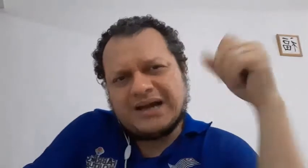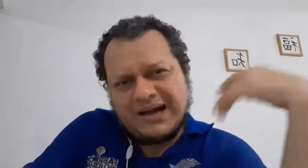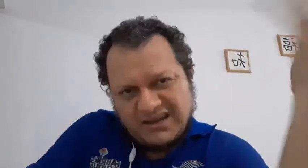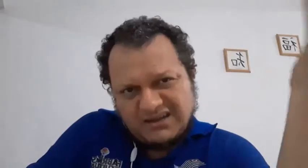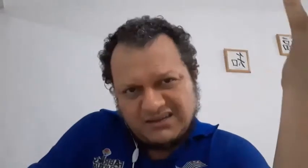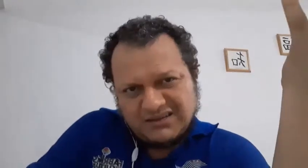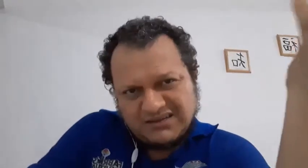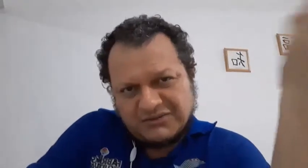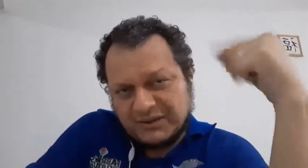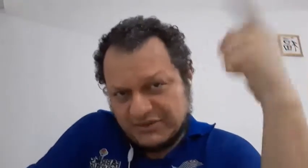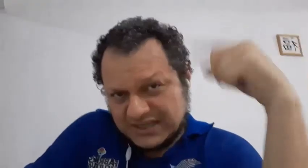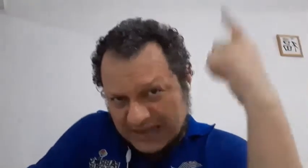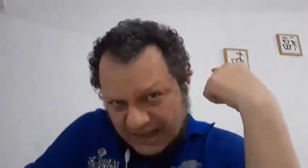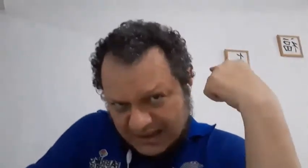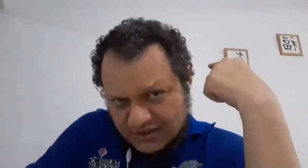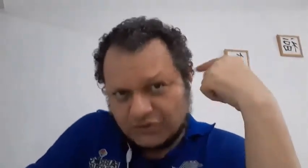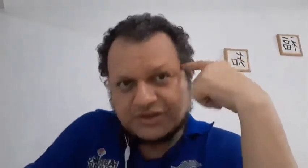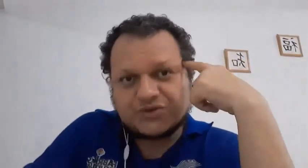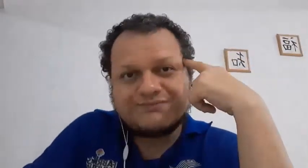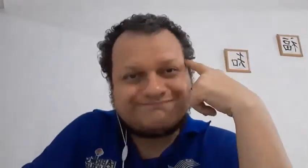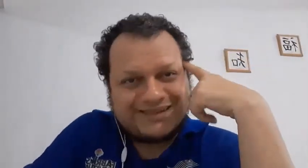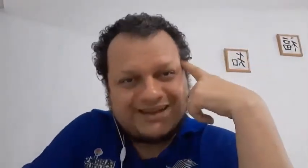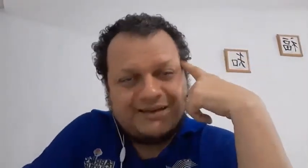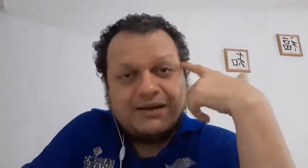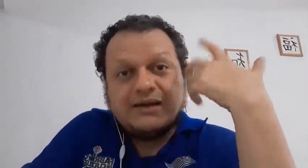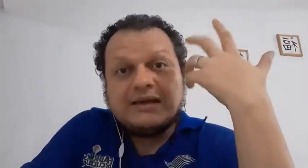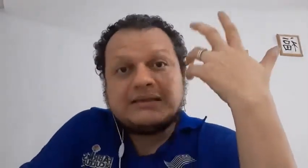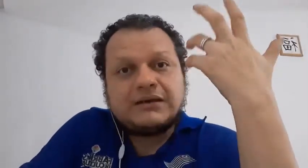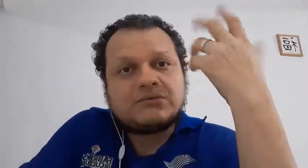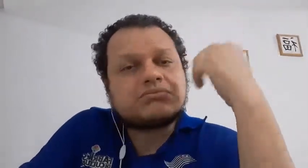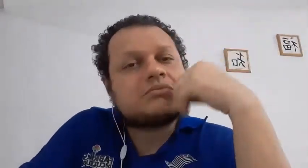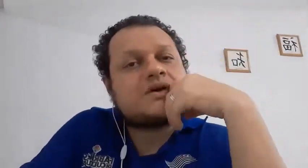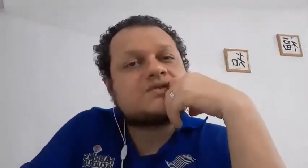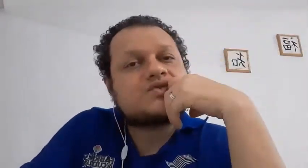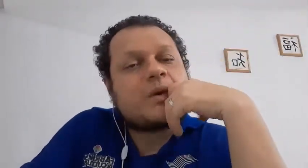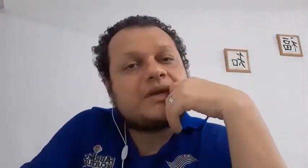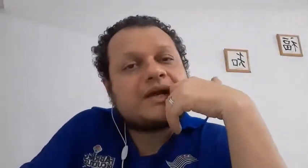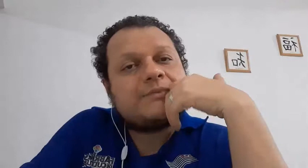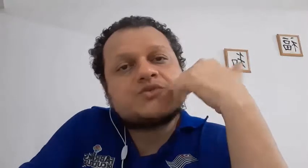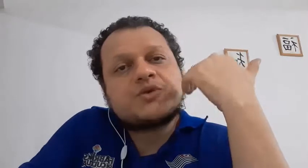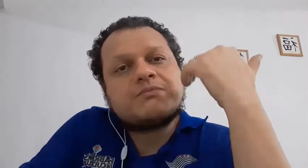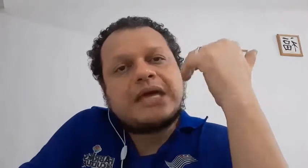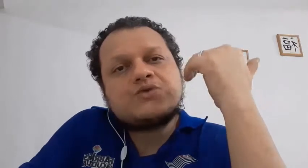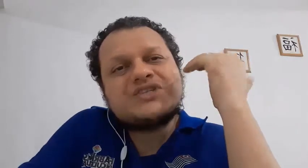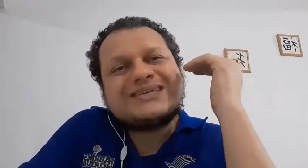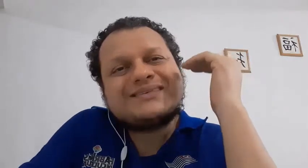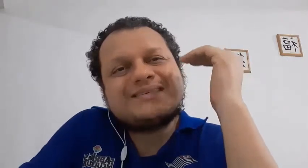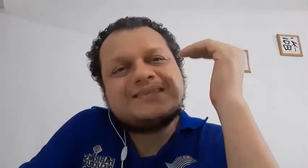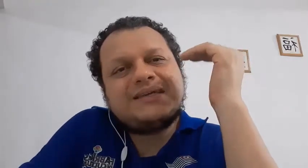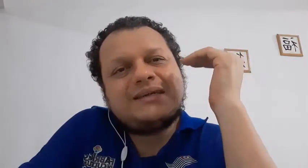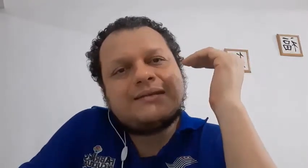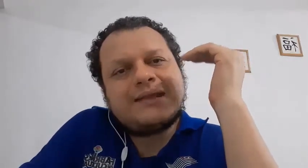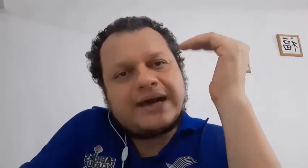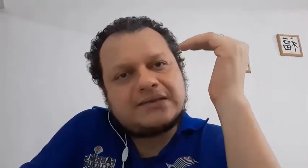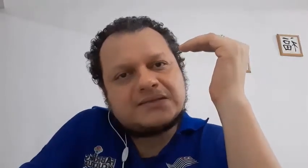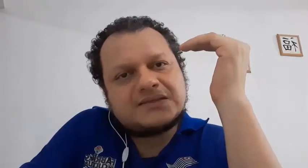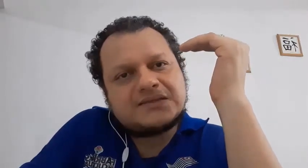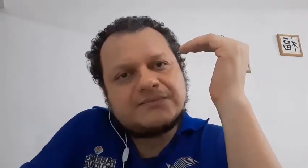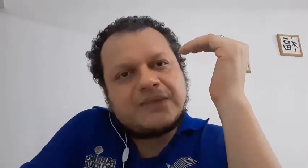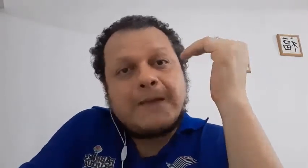cair. Eu falei para vocês lá atrás no vídeo, né? Então, nós nos comunicamos por meio de sinais. B